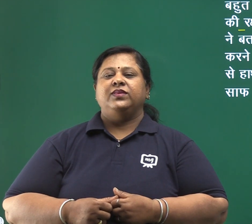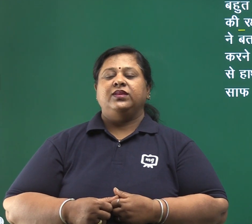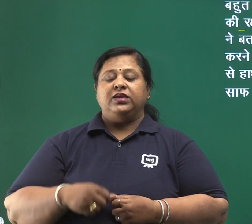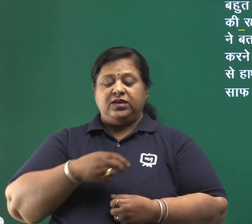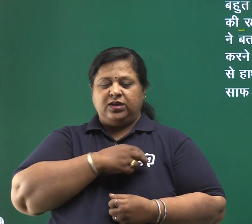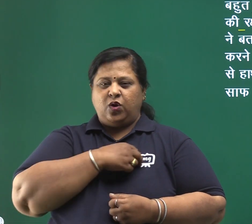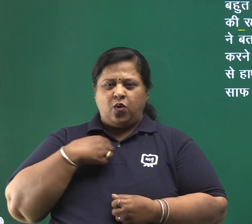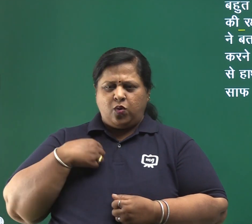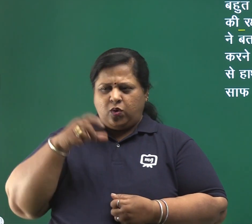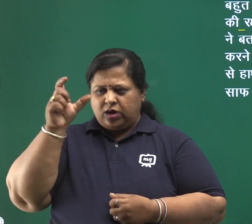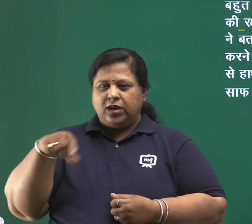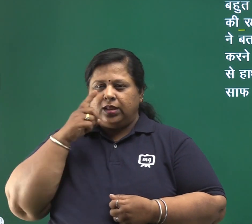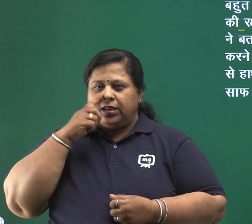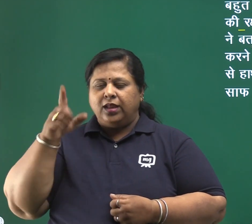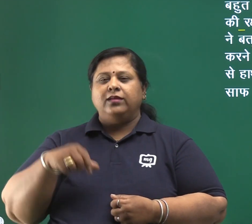डॉक्टर दीदी ने